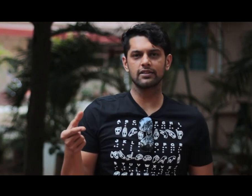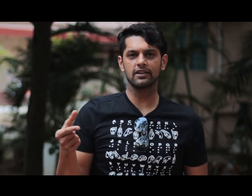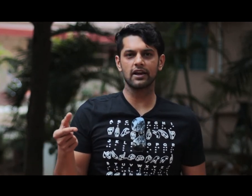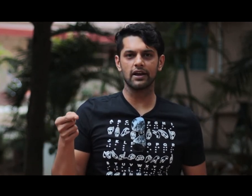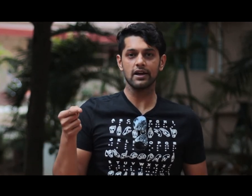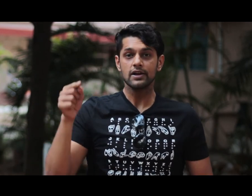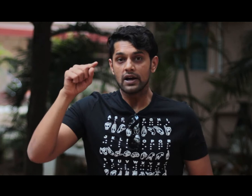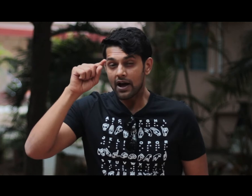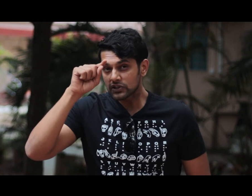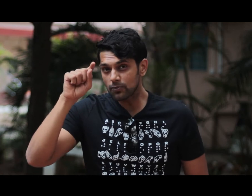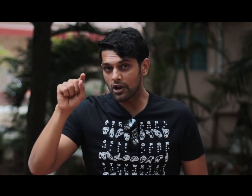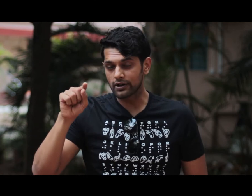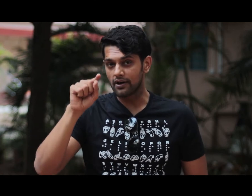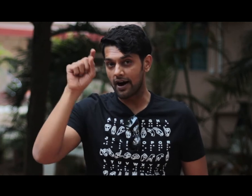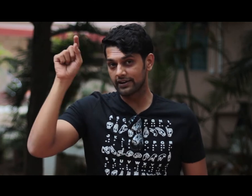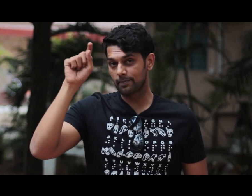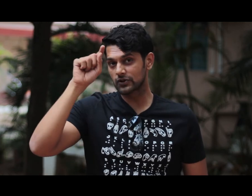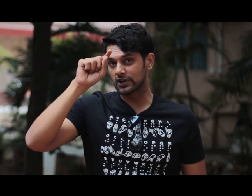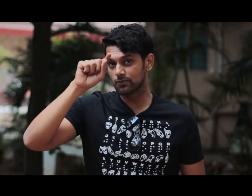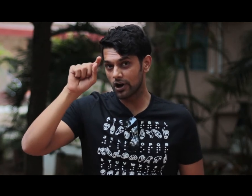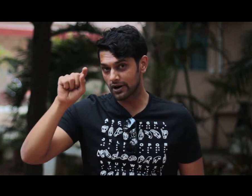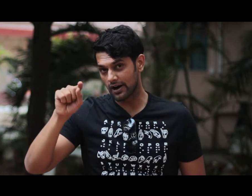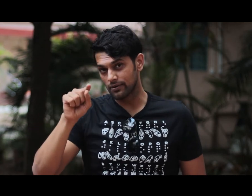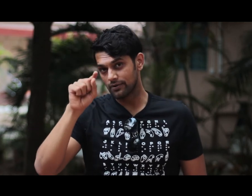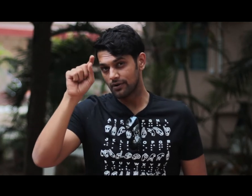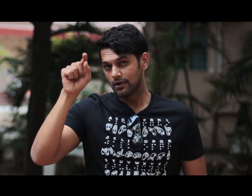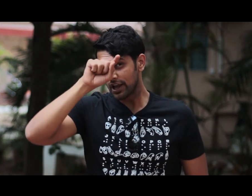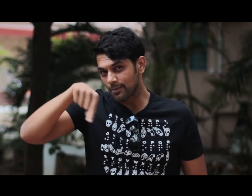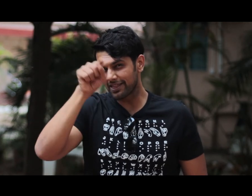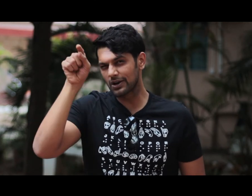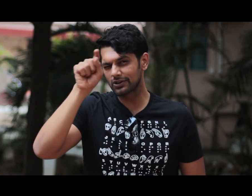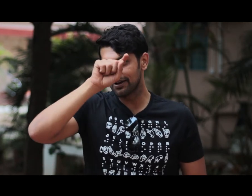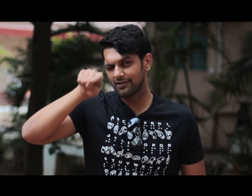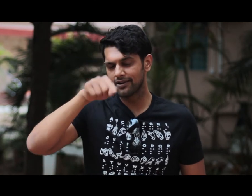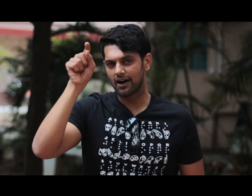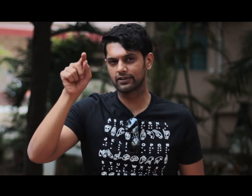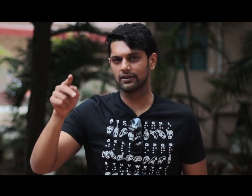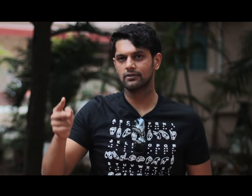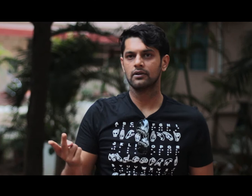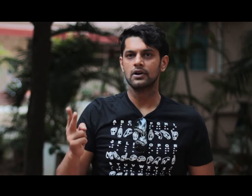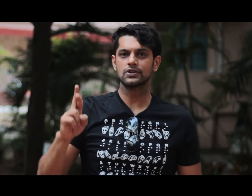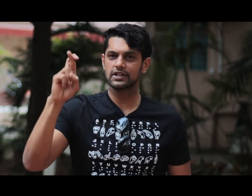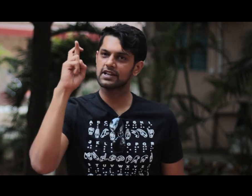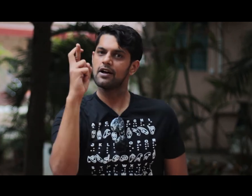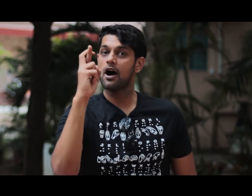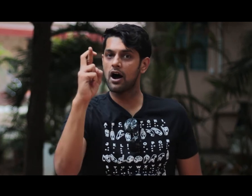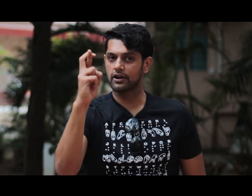ಅಂತ ಇದ್ದಂಗೆ ಸ್ಮಾಲ್ ಲೆಟರ್ ಆರ್ ನಾಪಿಸ್ಕೊಳ್ಳಿ ಸ್ಮಾಲ್ ಲೆಟರ್ ಆರ್ ಹಿಂಗೆ ಬರಿತಾ ಇರಿ ಗೊತ್ತಾ ಆ ಥರ ಸೊ ದಟ್ಸ್ ಎ ಆರ್